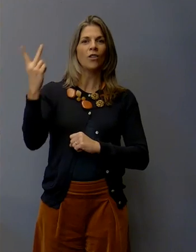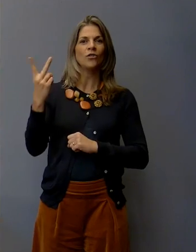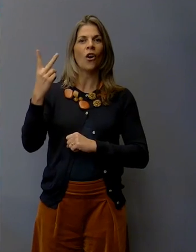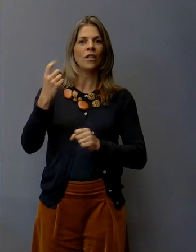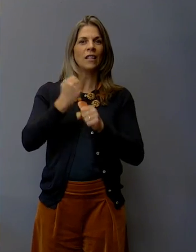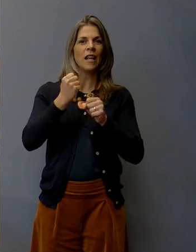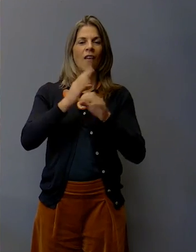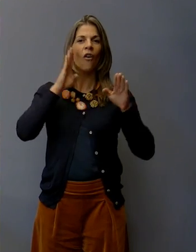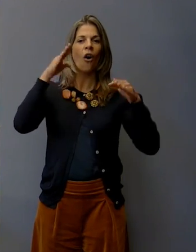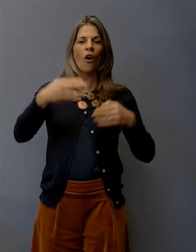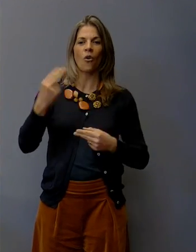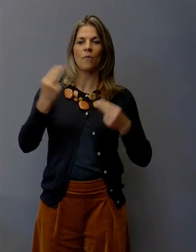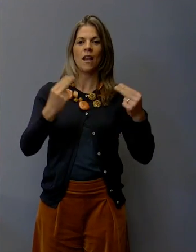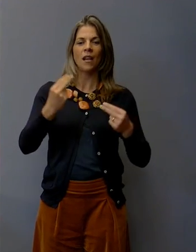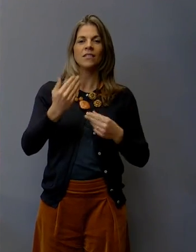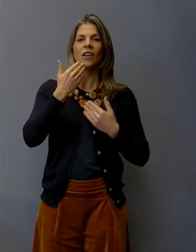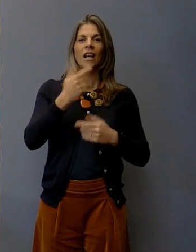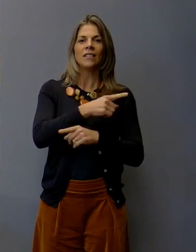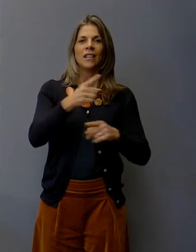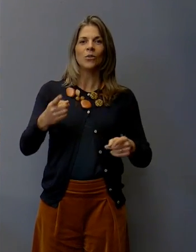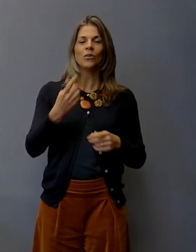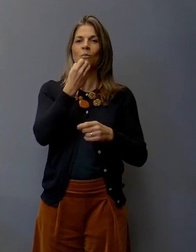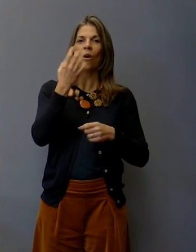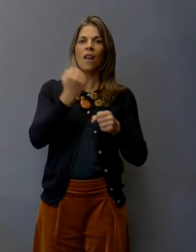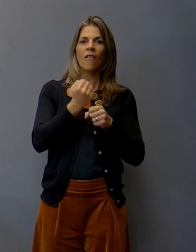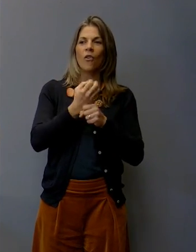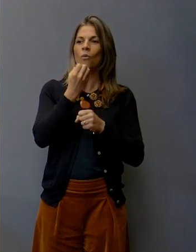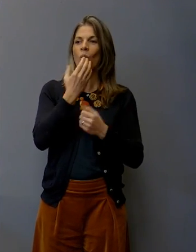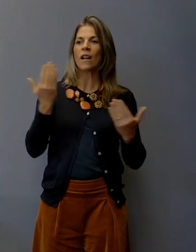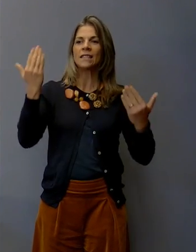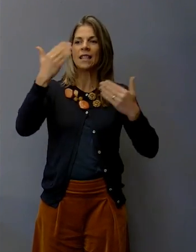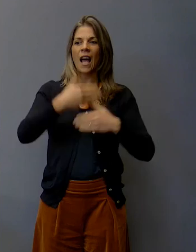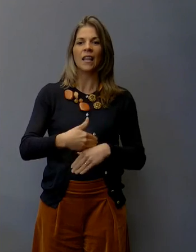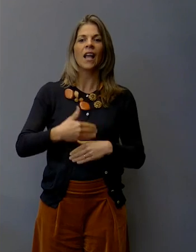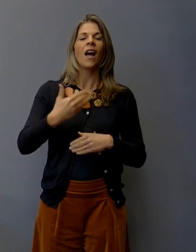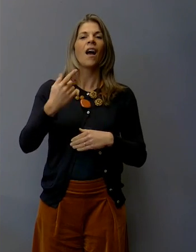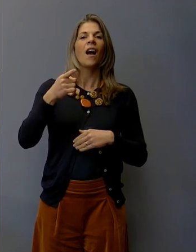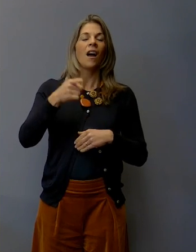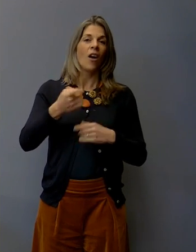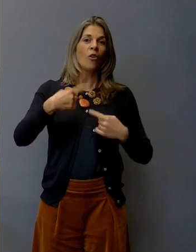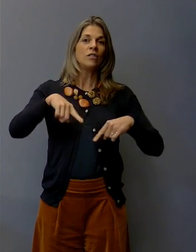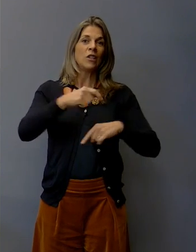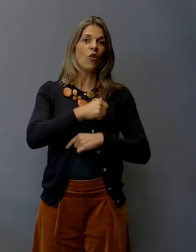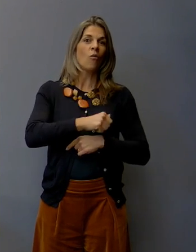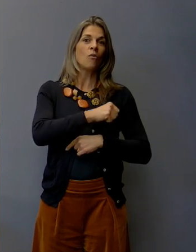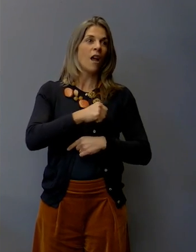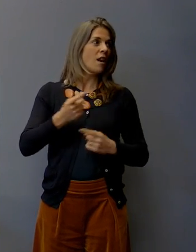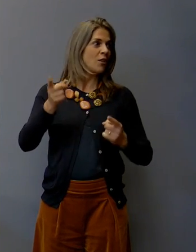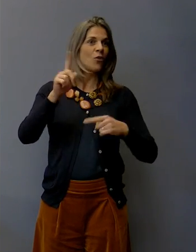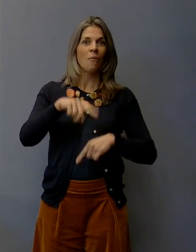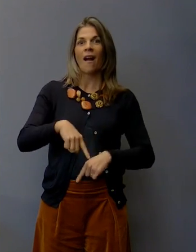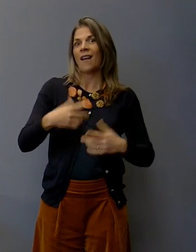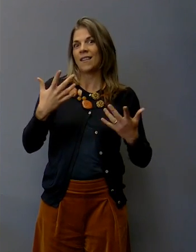bilancio grazie a tutti buona serata il consiglio comunale di domani ovviamente verrà sconvocato